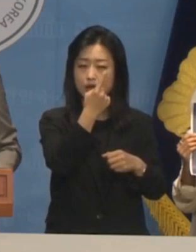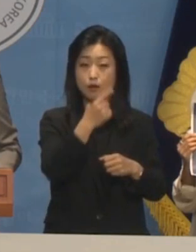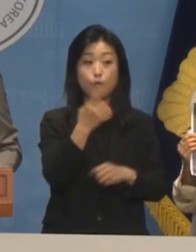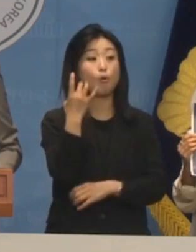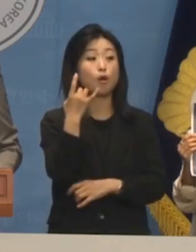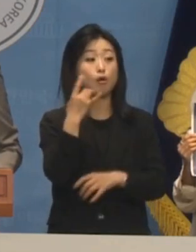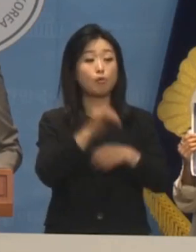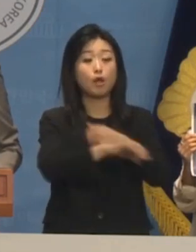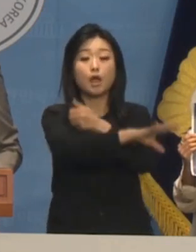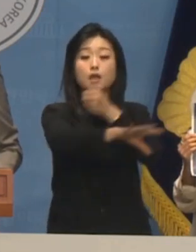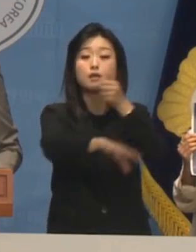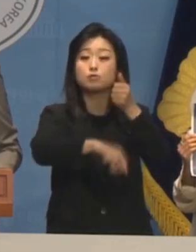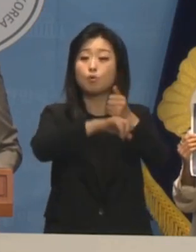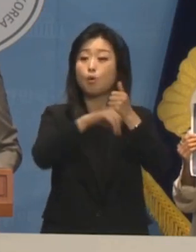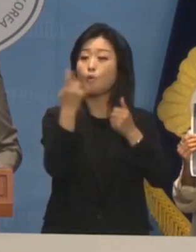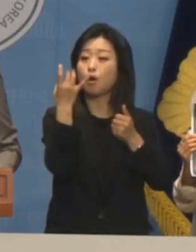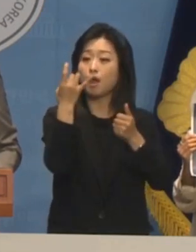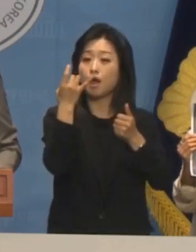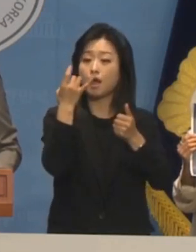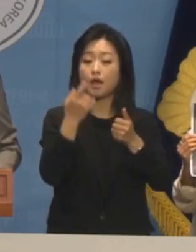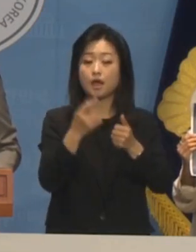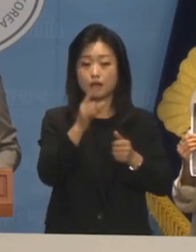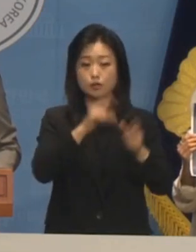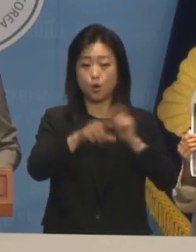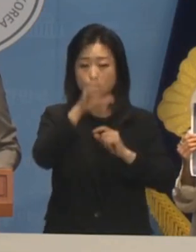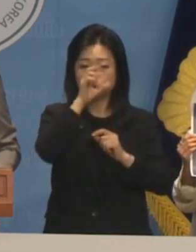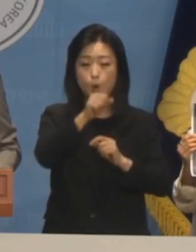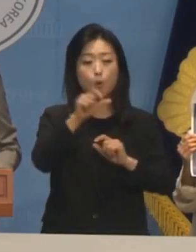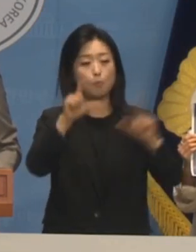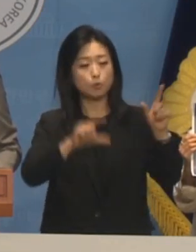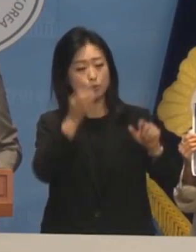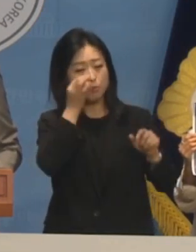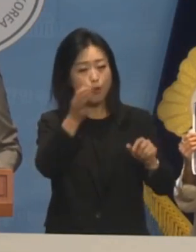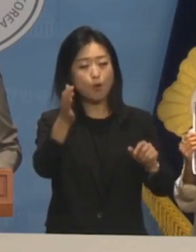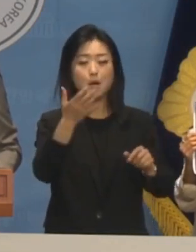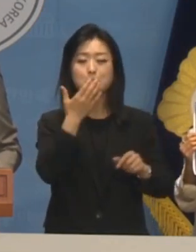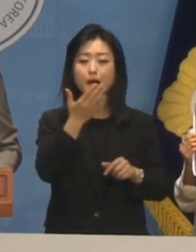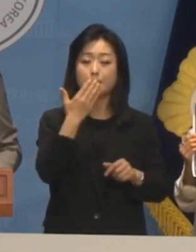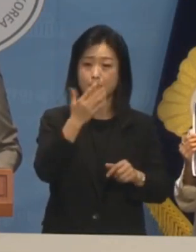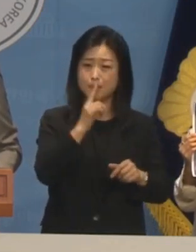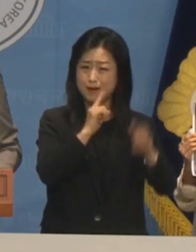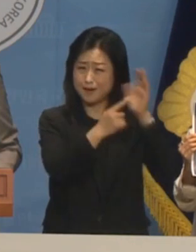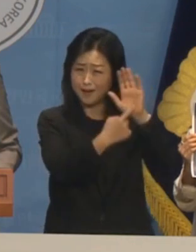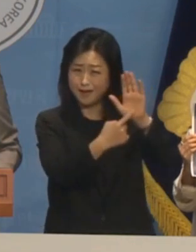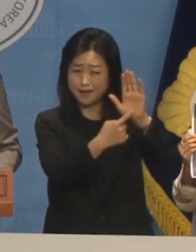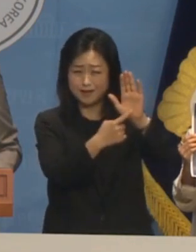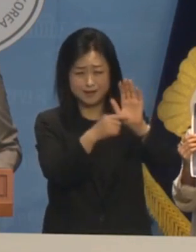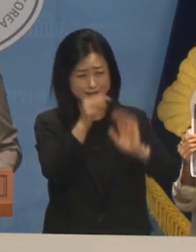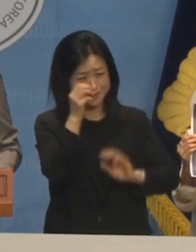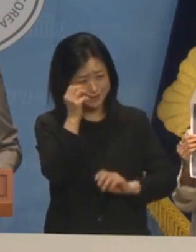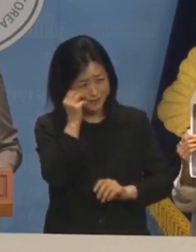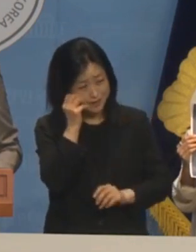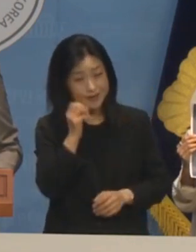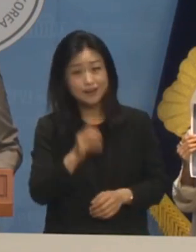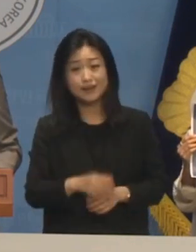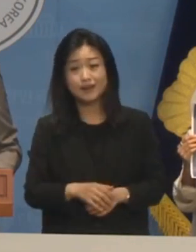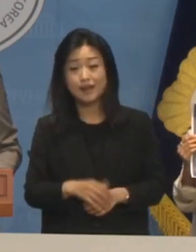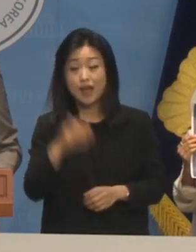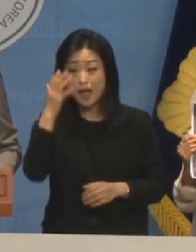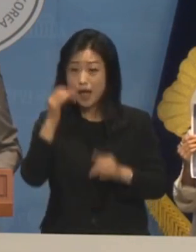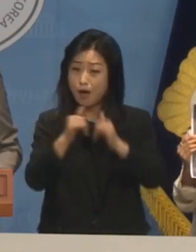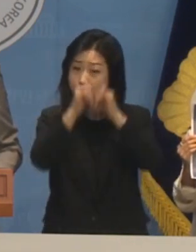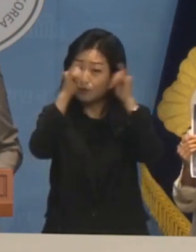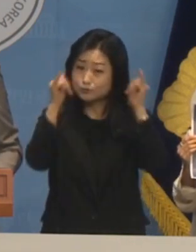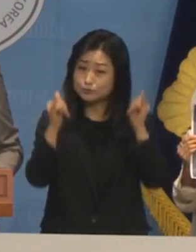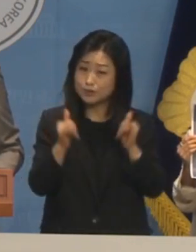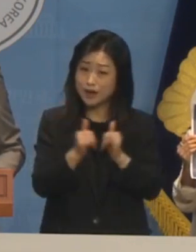관행이라며 새로운 인수합병을 통해 사업 모델을 제시하겠노라 횡설수설할 뿐입니다. 이것이 우리